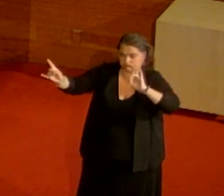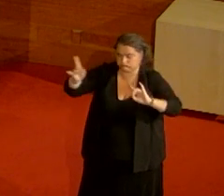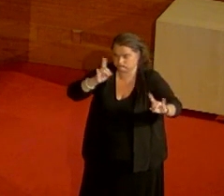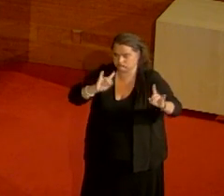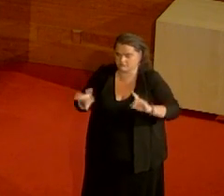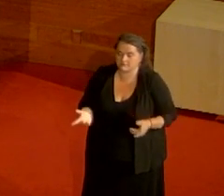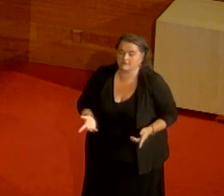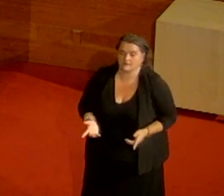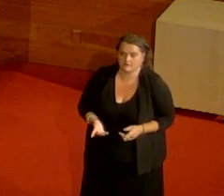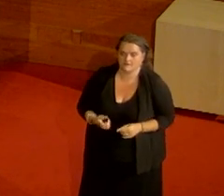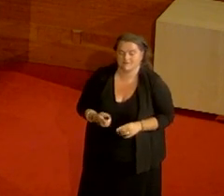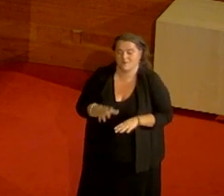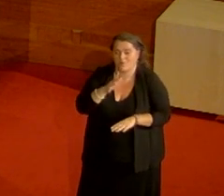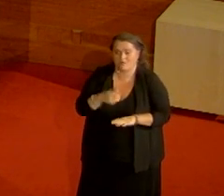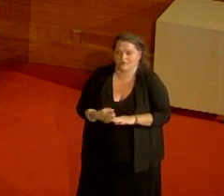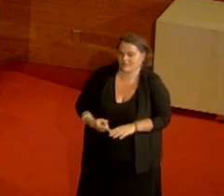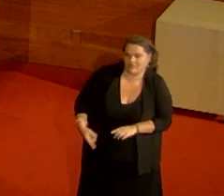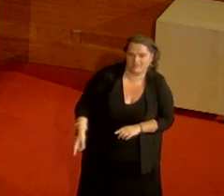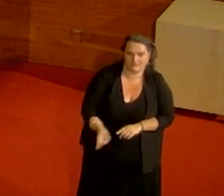bajo esas lógicas tecnocapitalismo